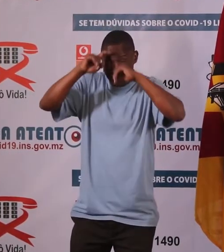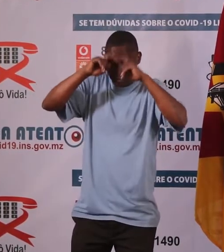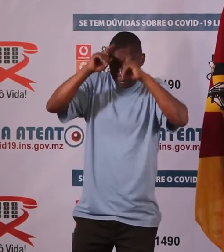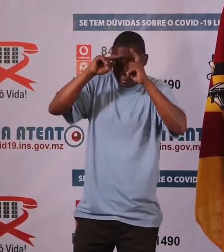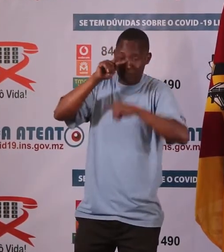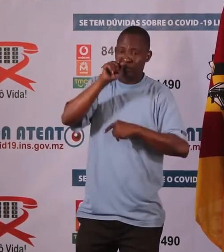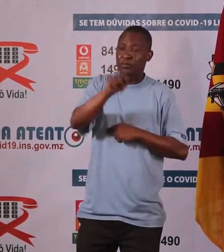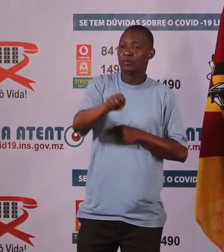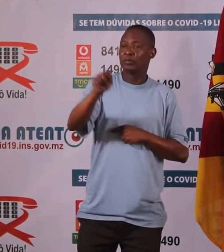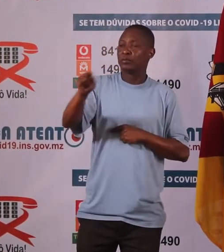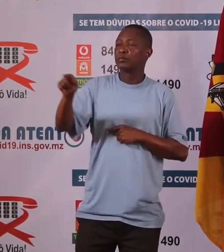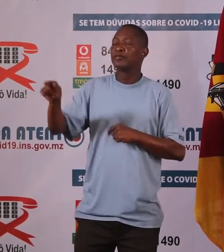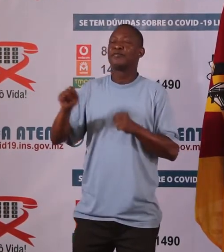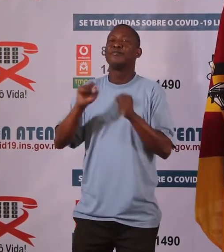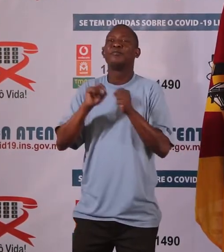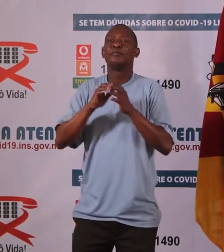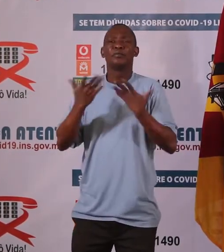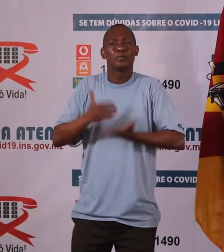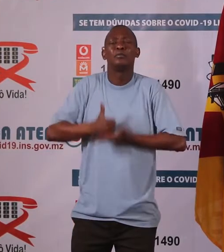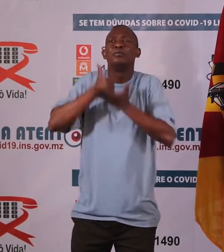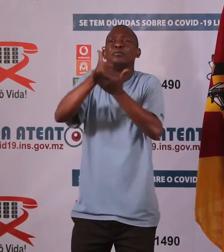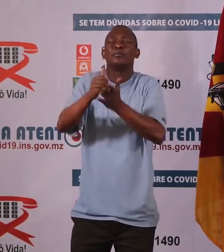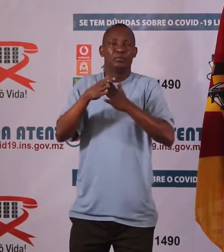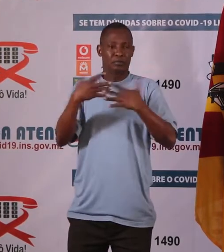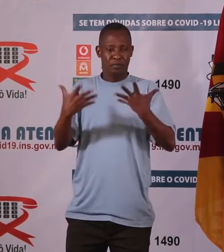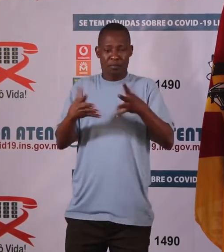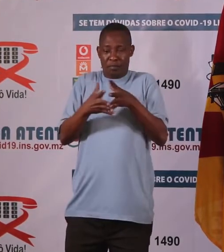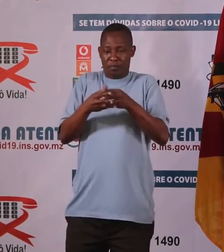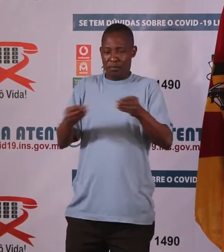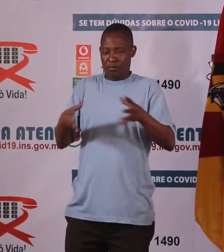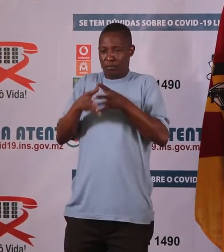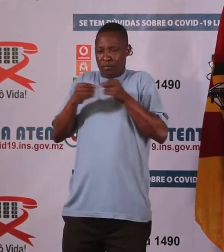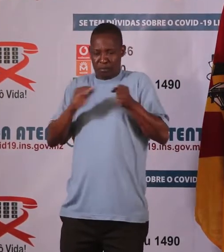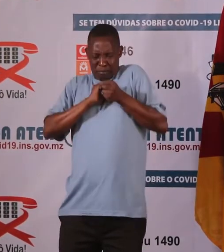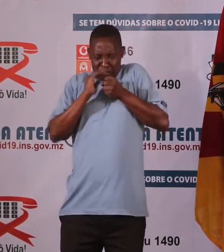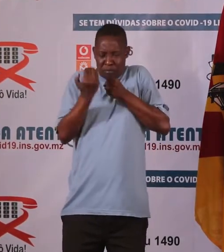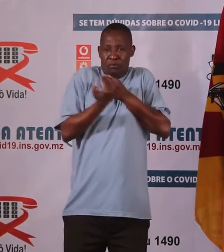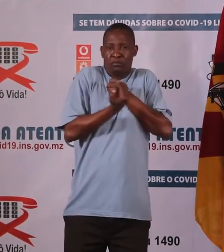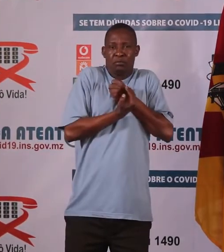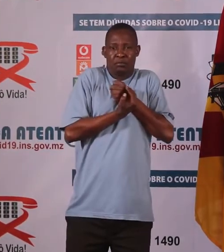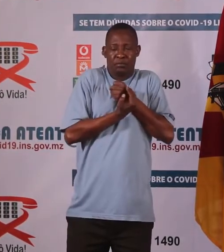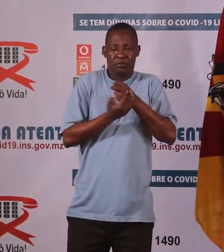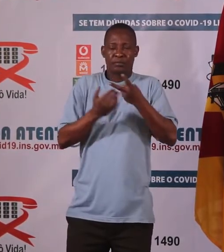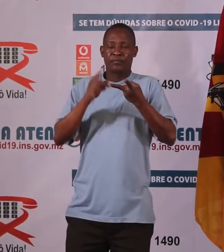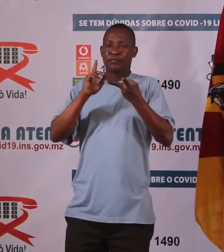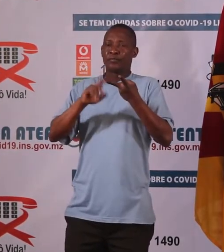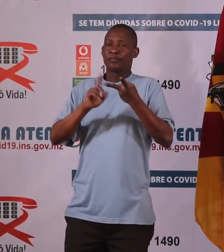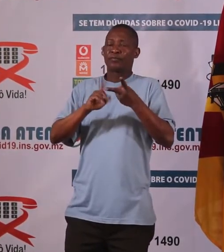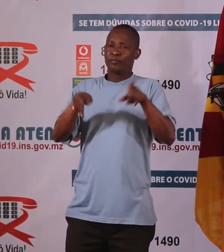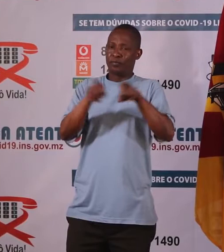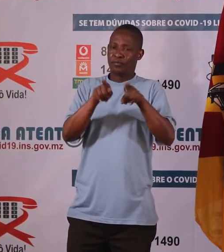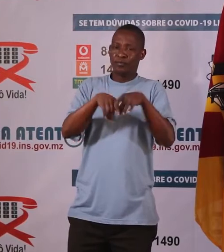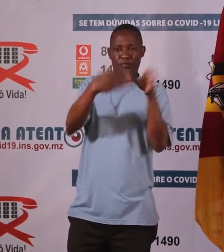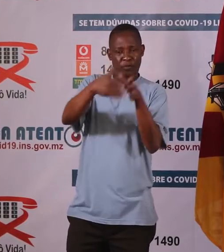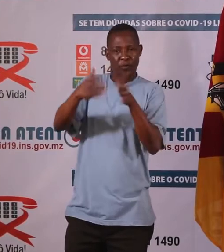através do reforço de equipamento de proteção individual, aumento da disponibilidade e treino para